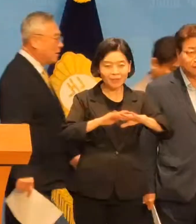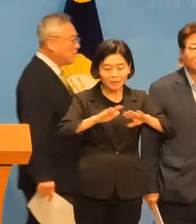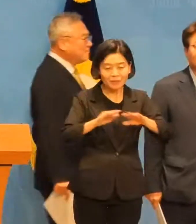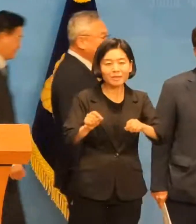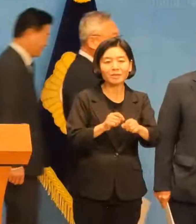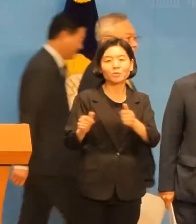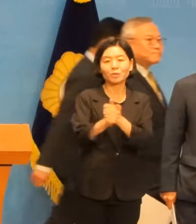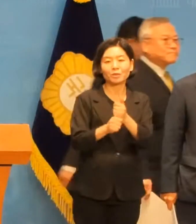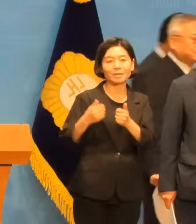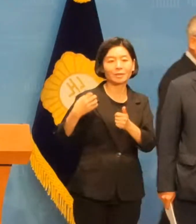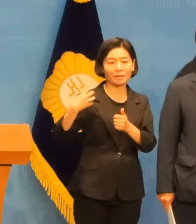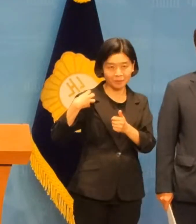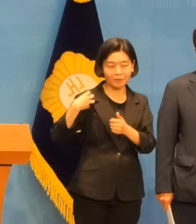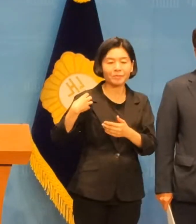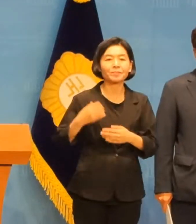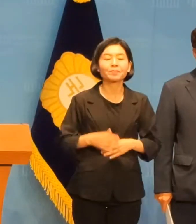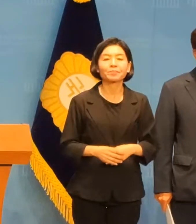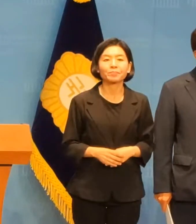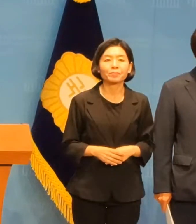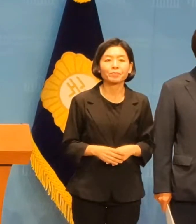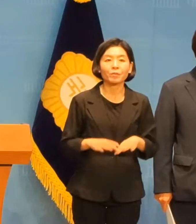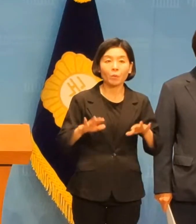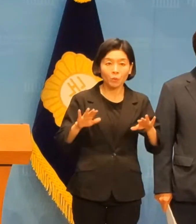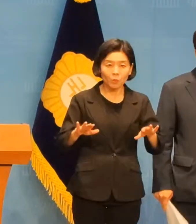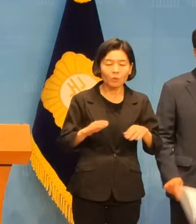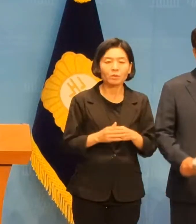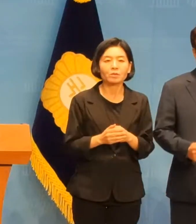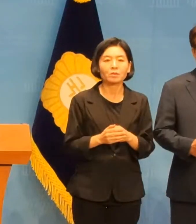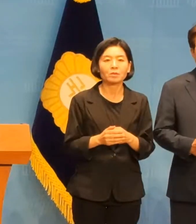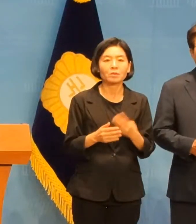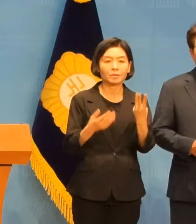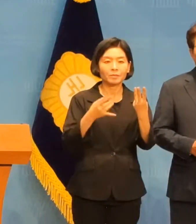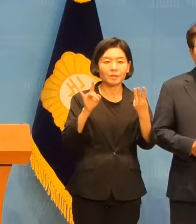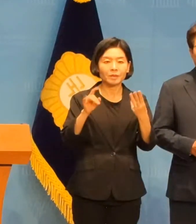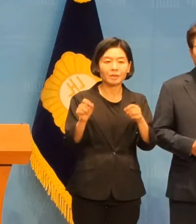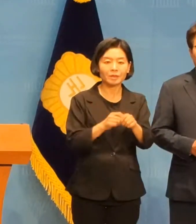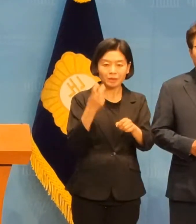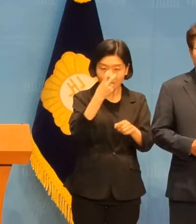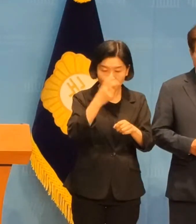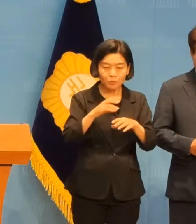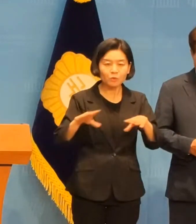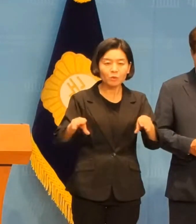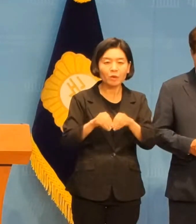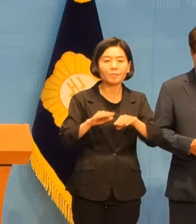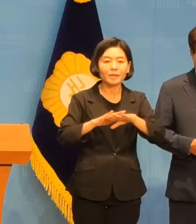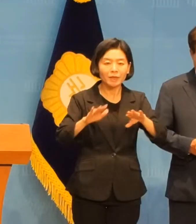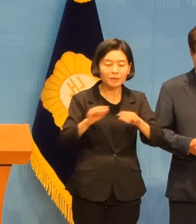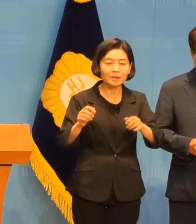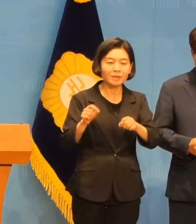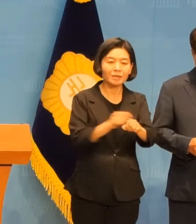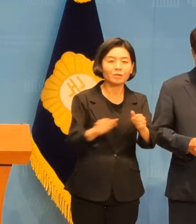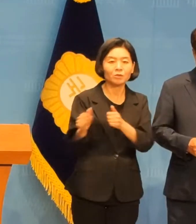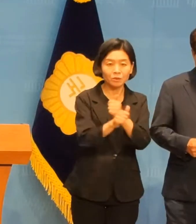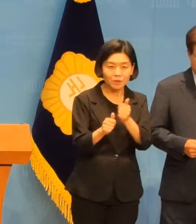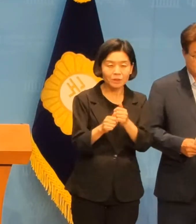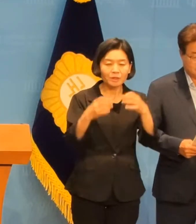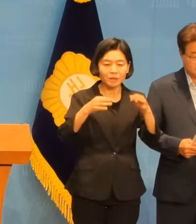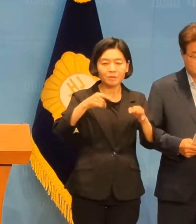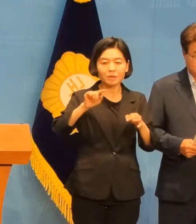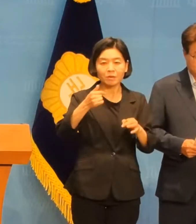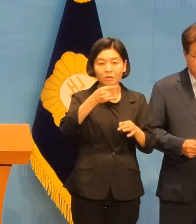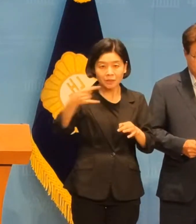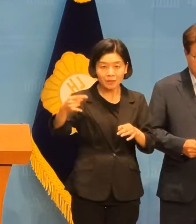있는 박찬진입니다. 오늘 3대 특검 종합대응 특위 김건희 특검